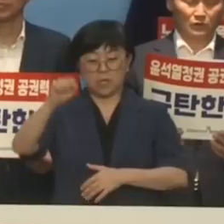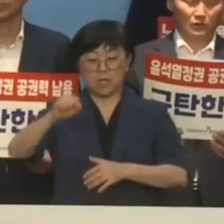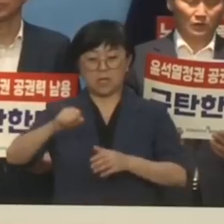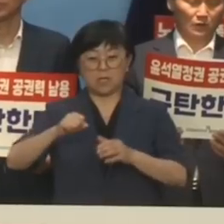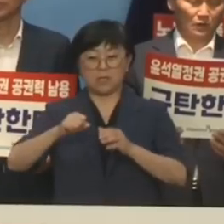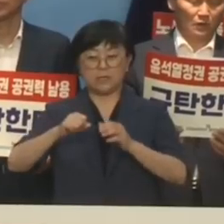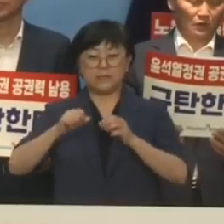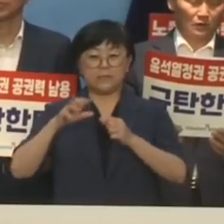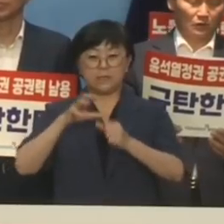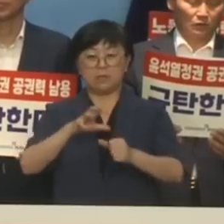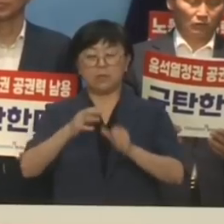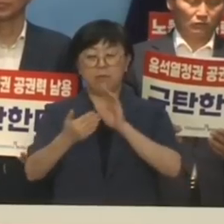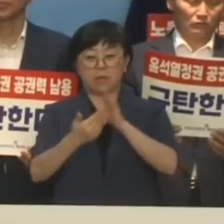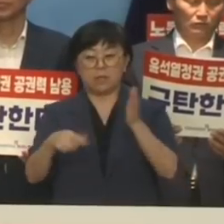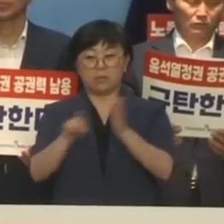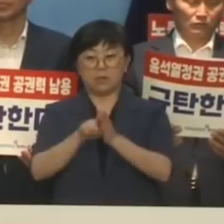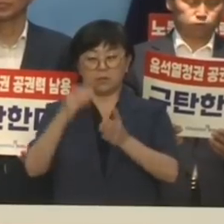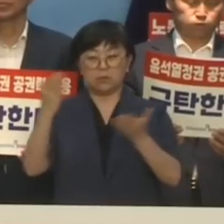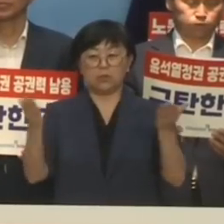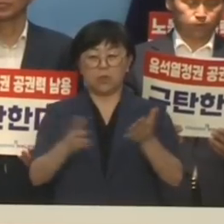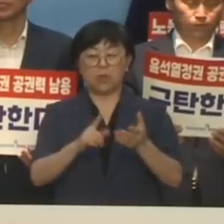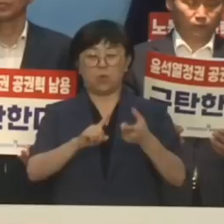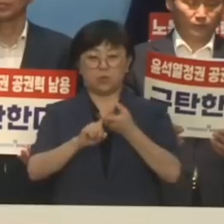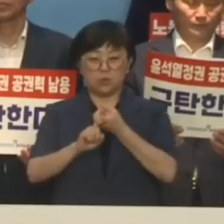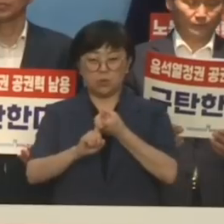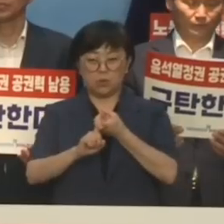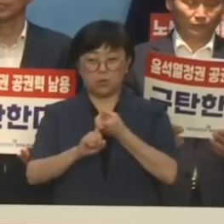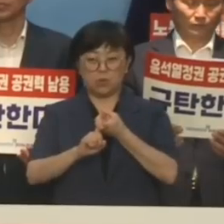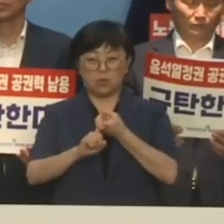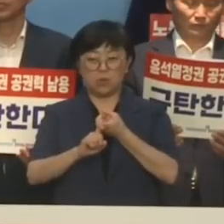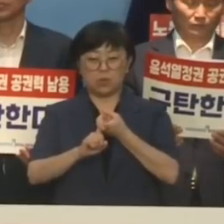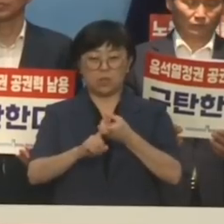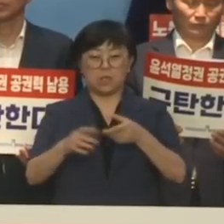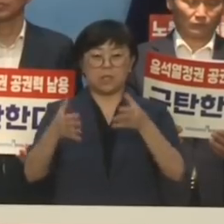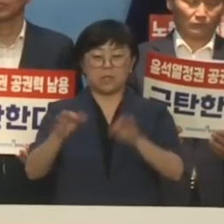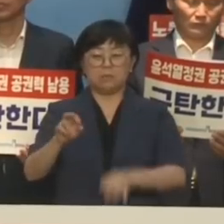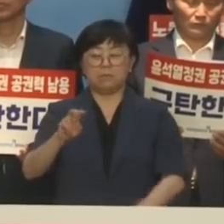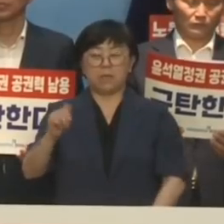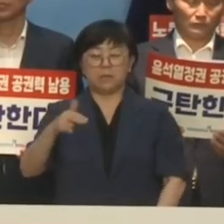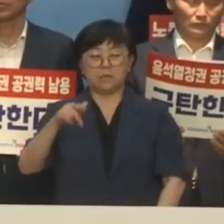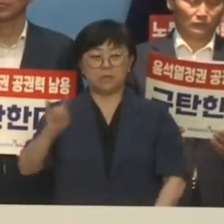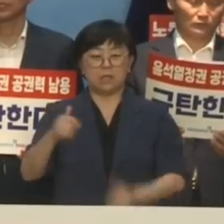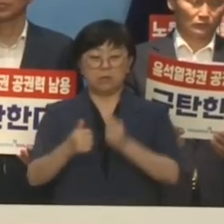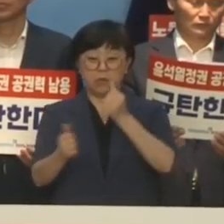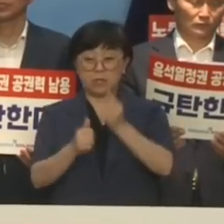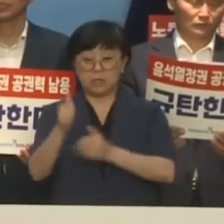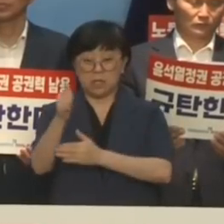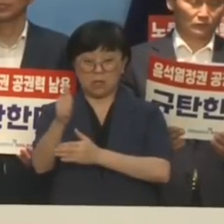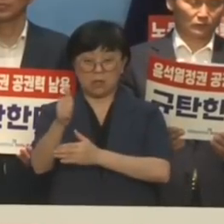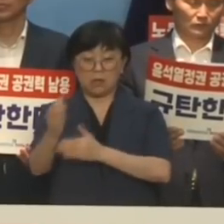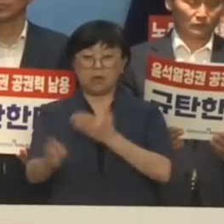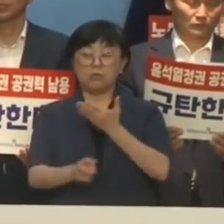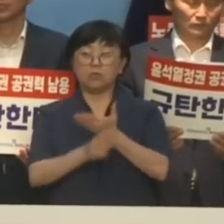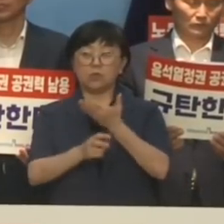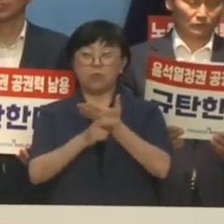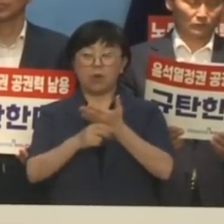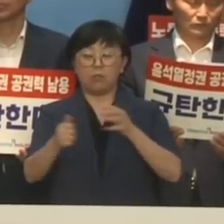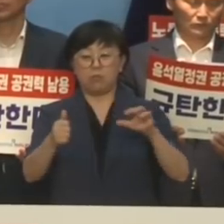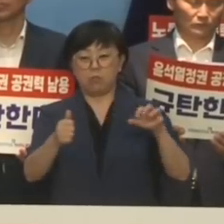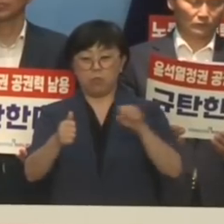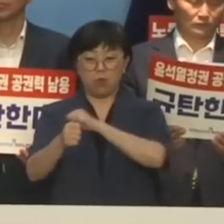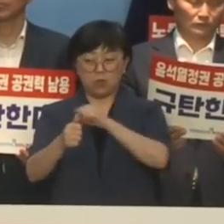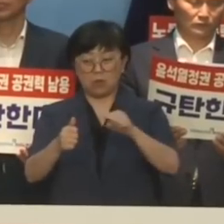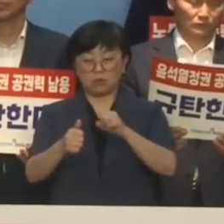진압을 막기 위해 저항하던 한국노총 금속노련 김만재 위원장을 불법